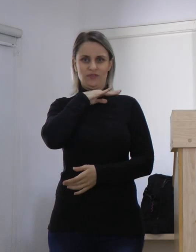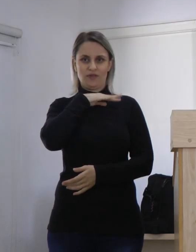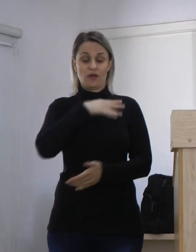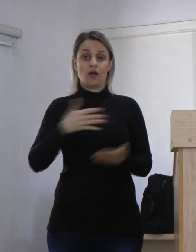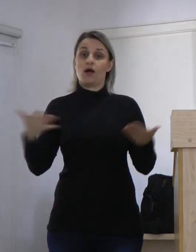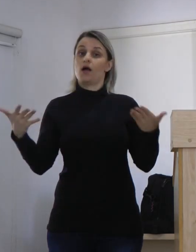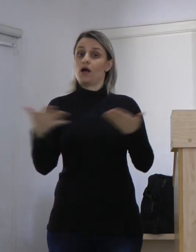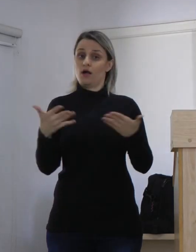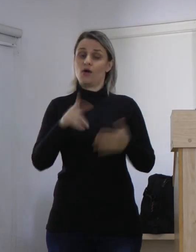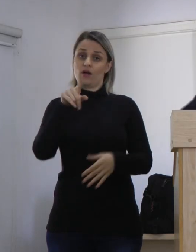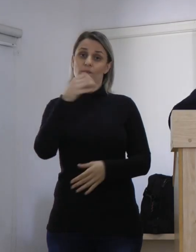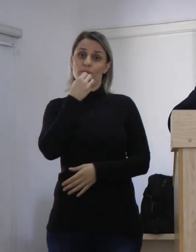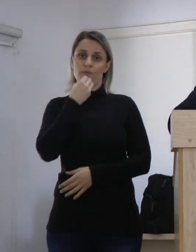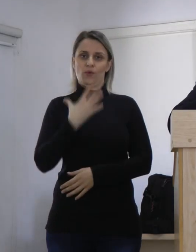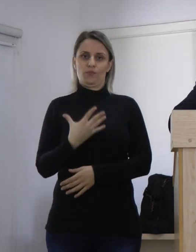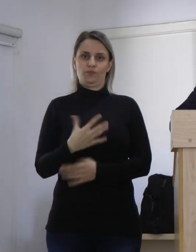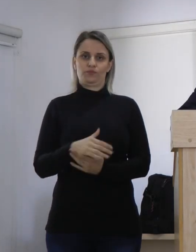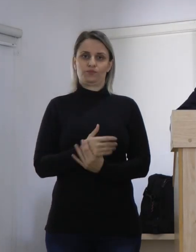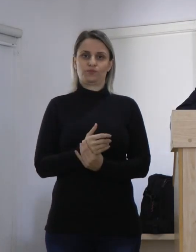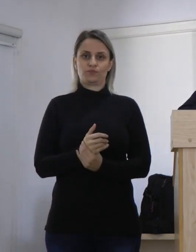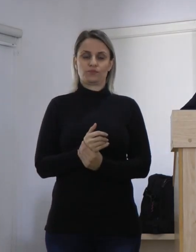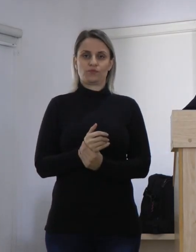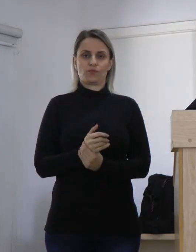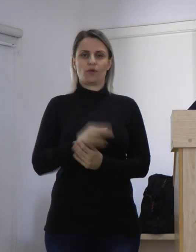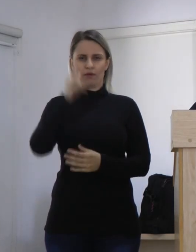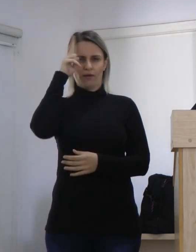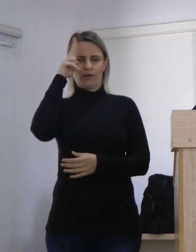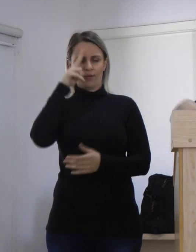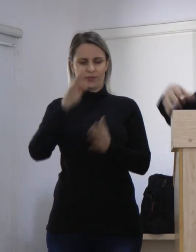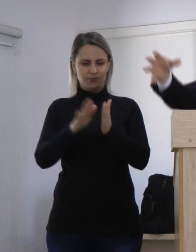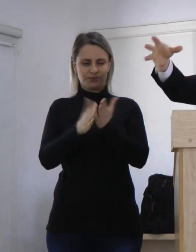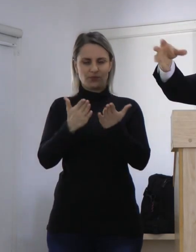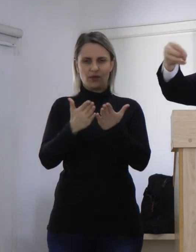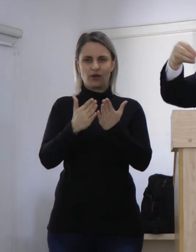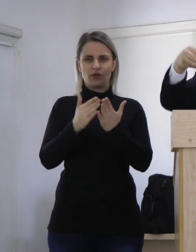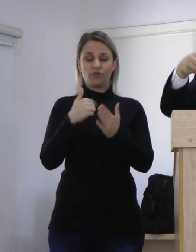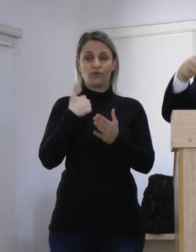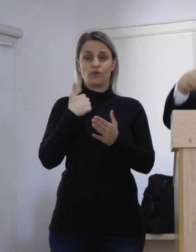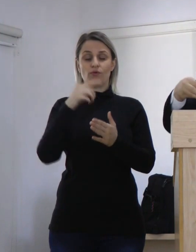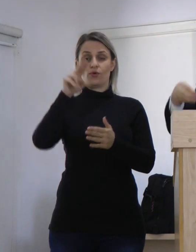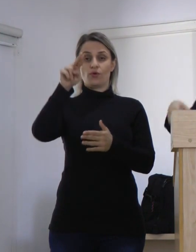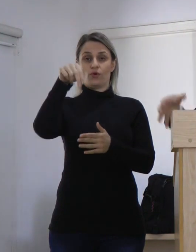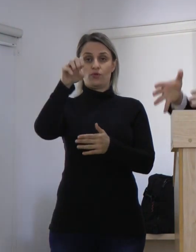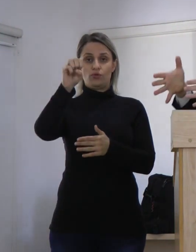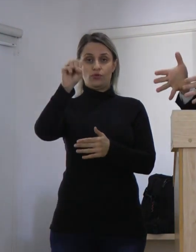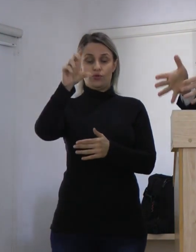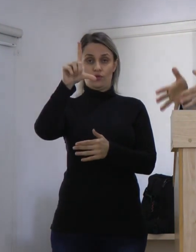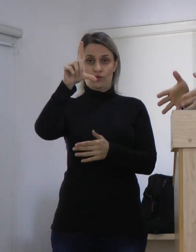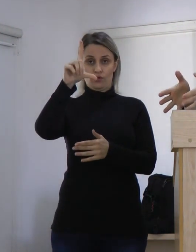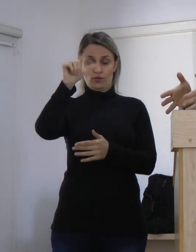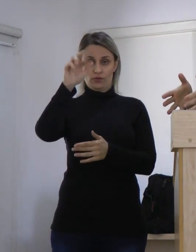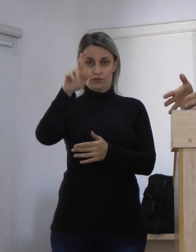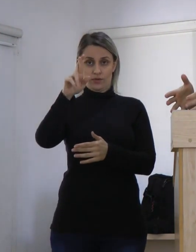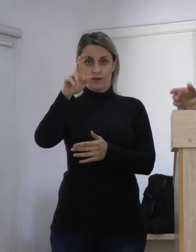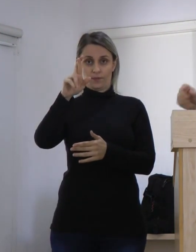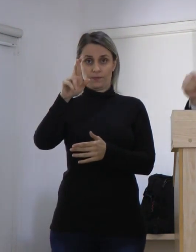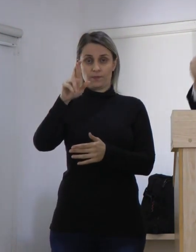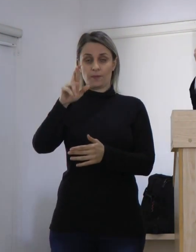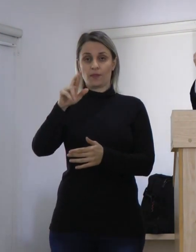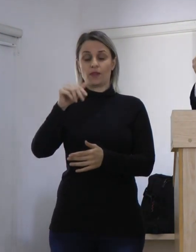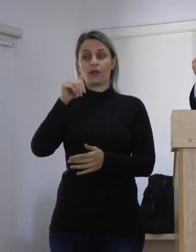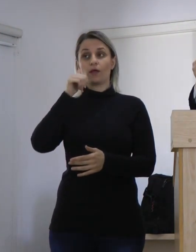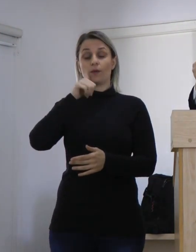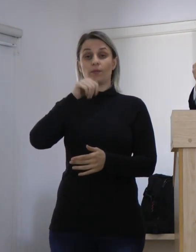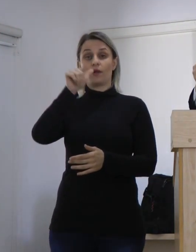Lar? Dona Laura vai dizer a André Luiz que quando lhe entregam crianças para ela tomar conta, o